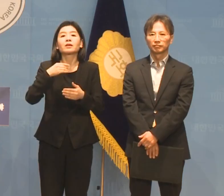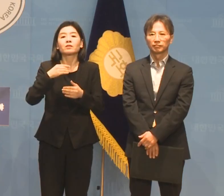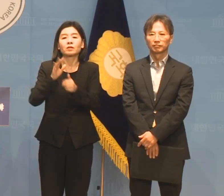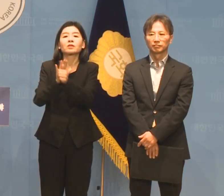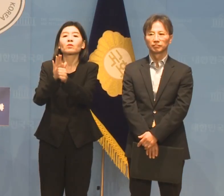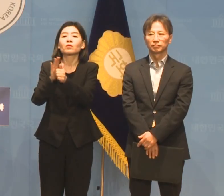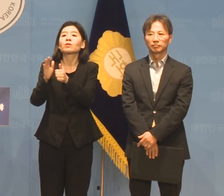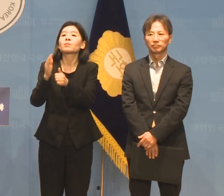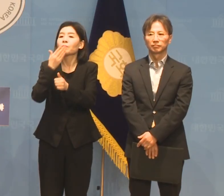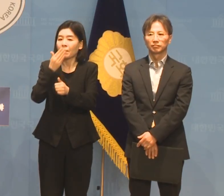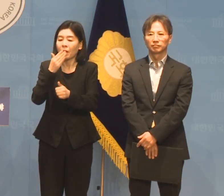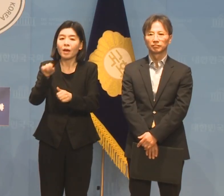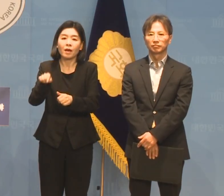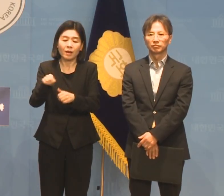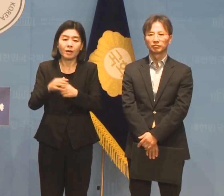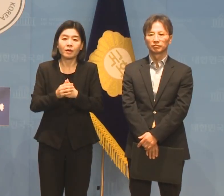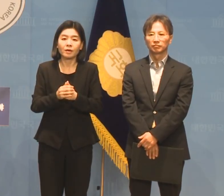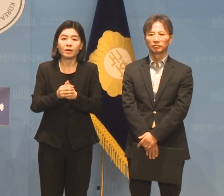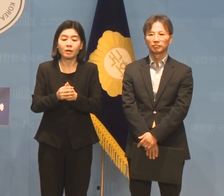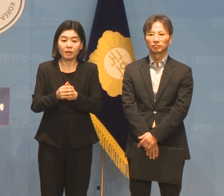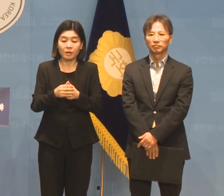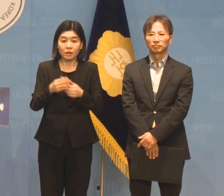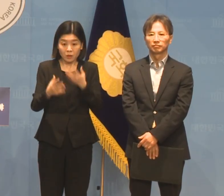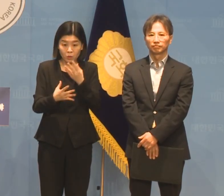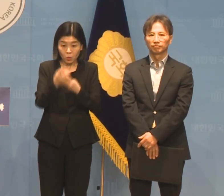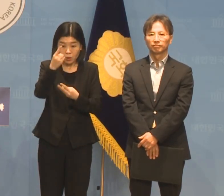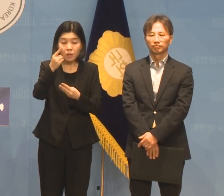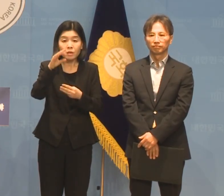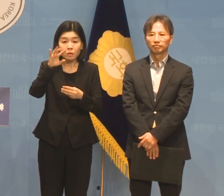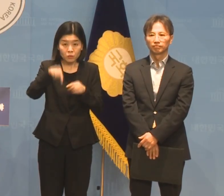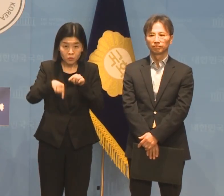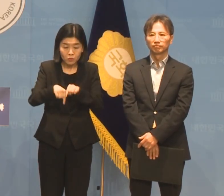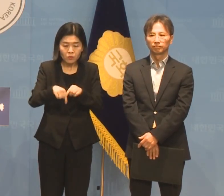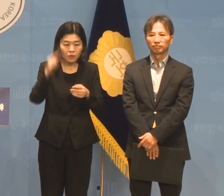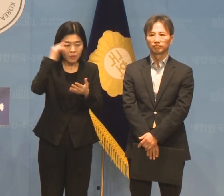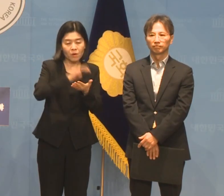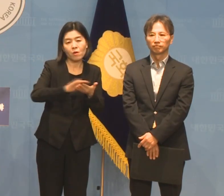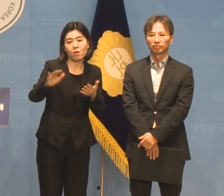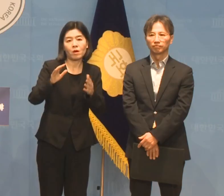넷째, 통일부를 평화협력부로 기능과 역할을